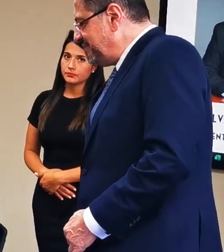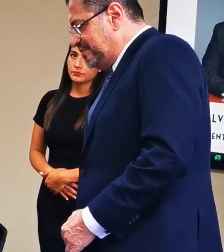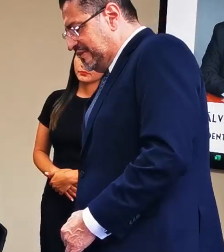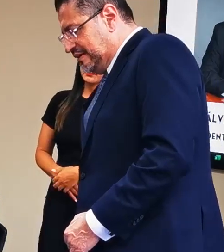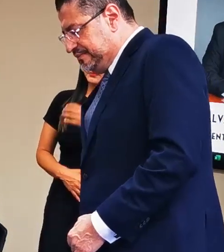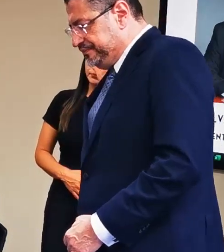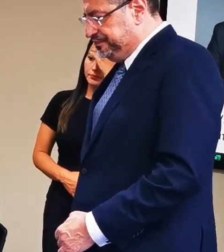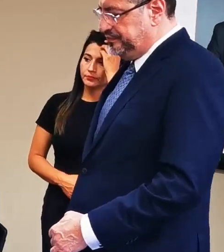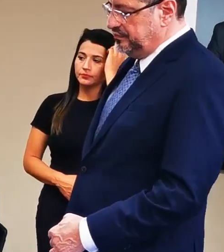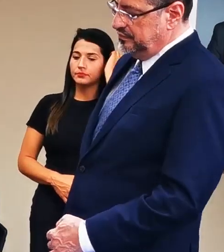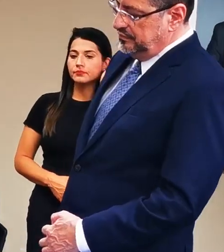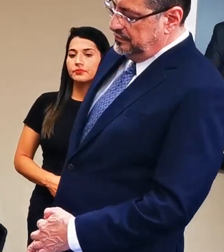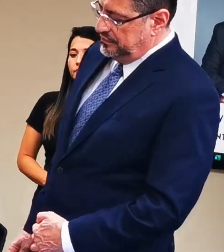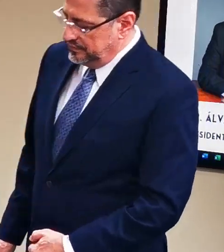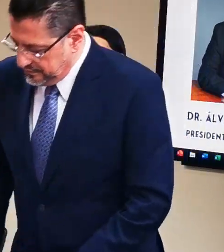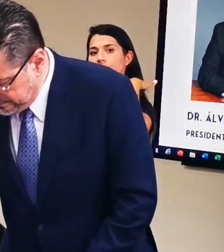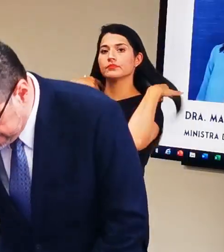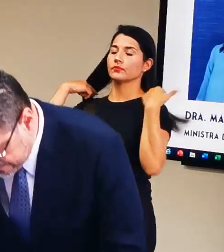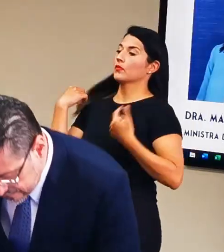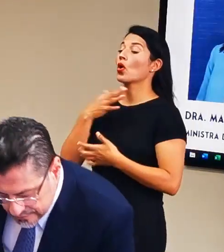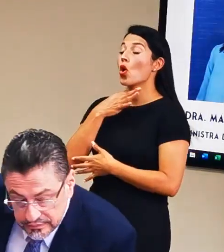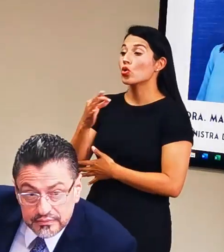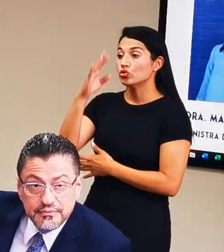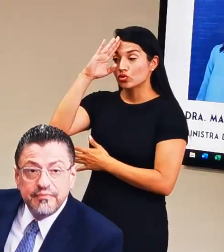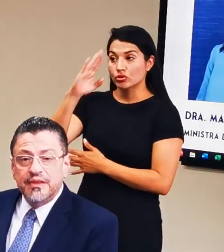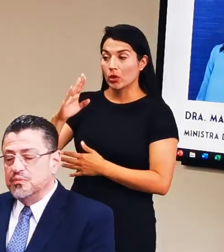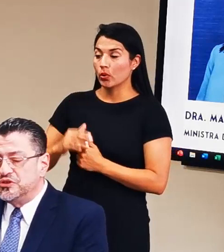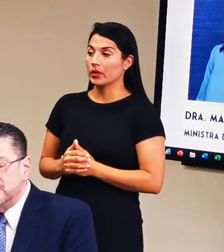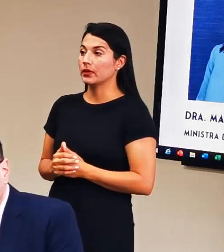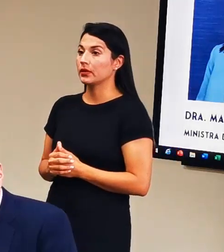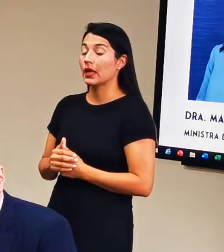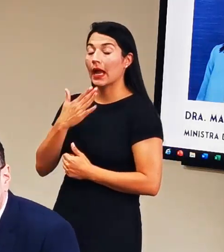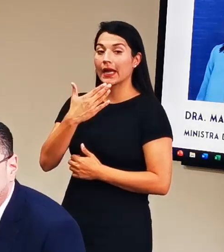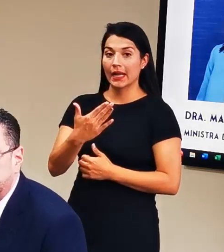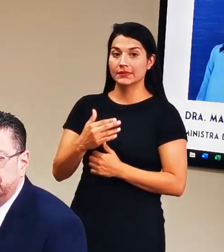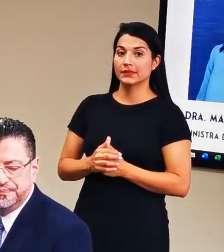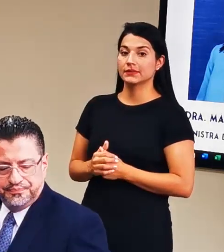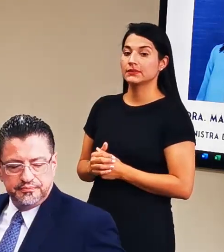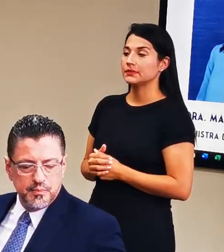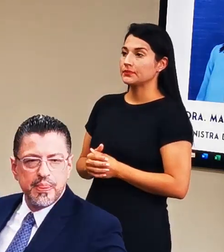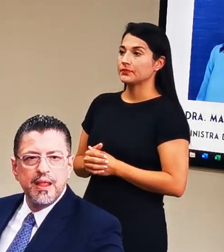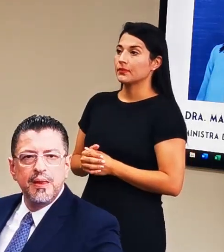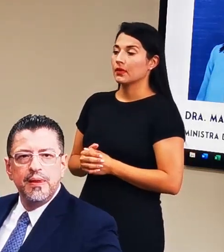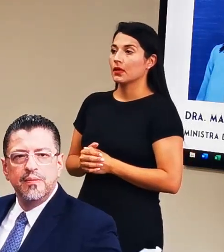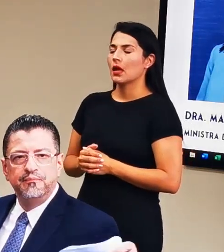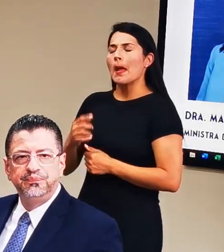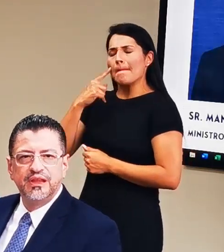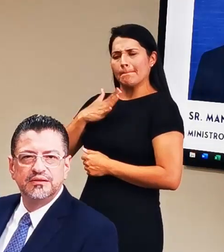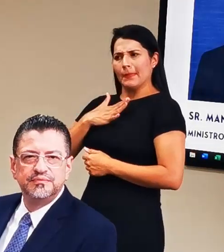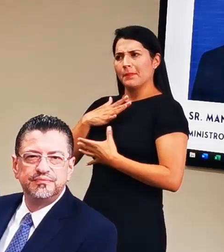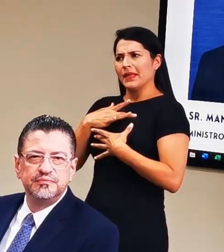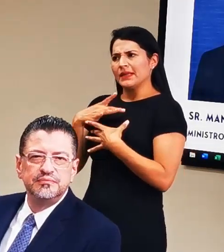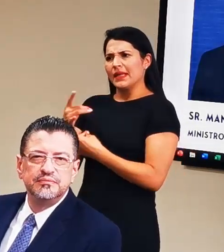Don Rodrigo, gusto saludarle primero que todo, señor presidente electo. Muchísimas gracias, don Luis. A mí me llama poderosamente